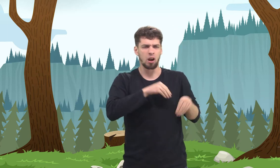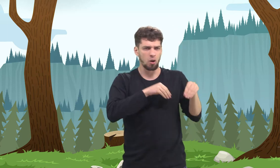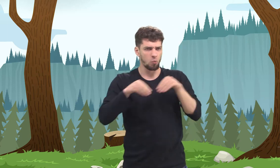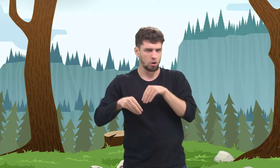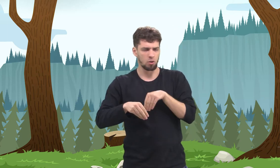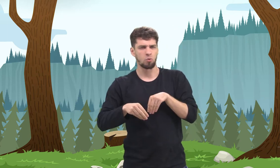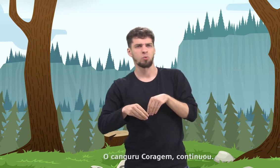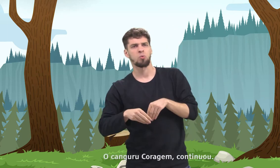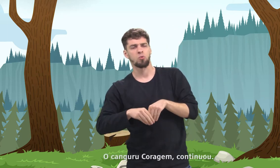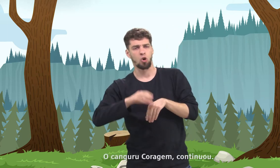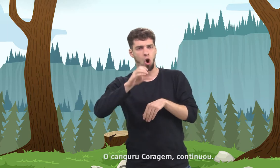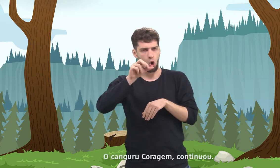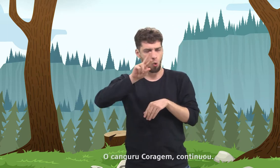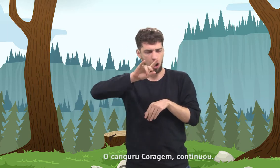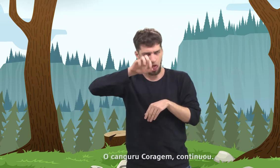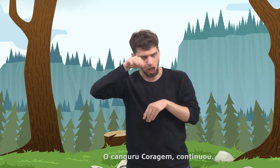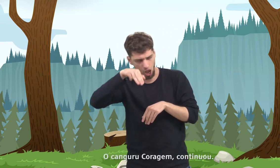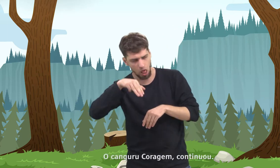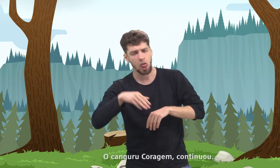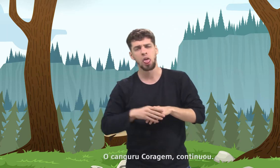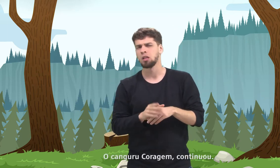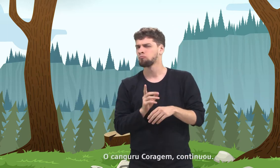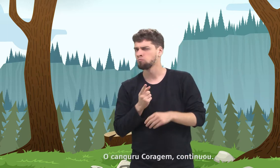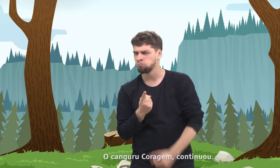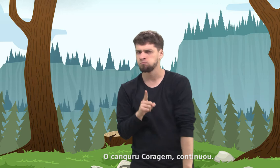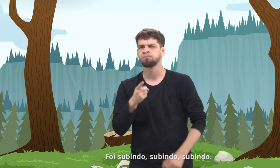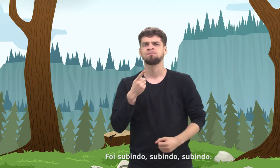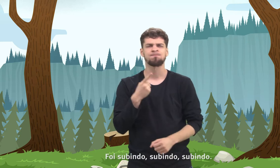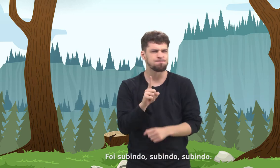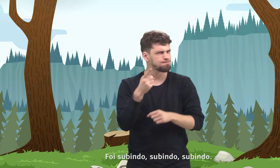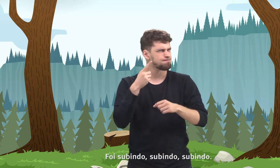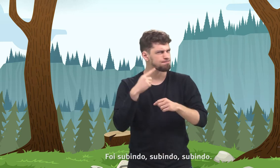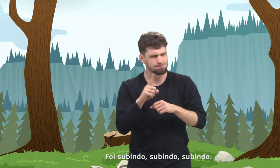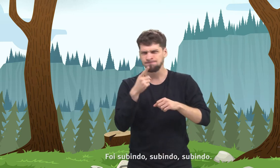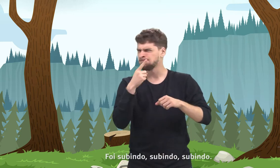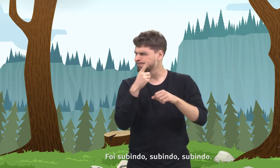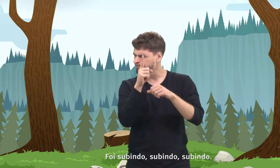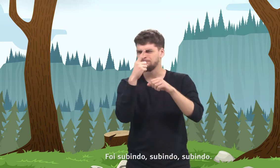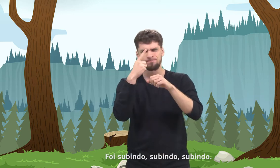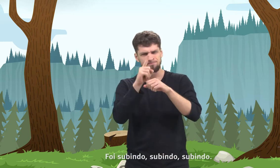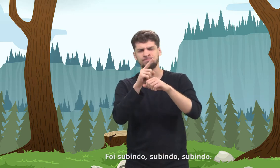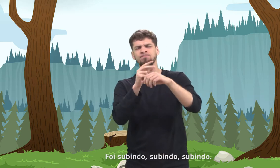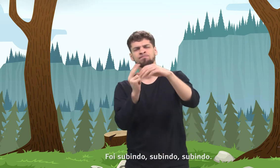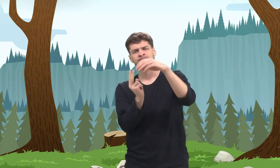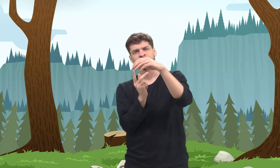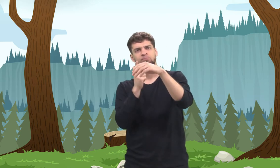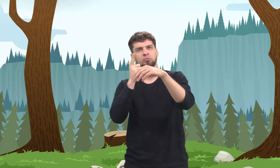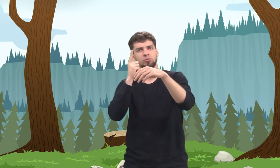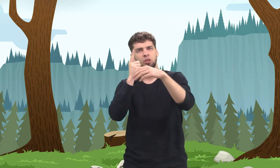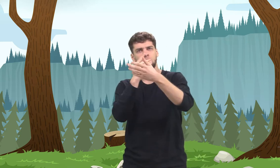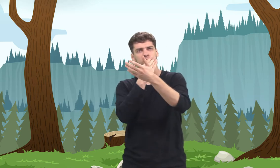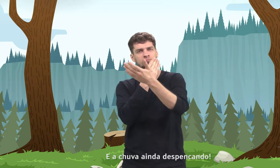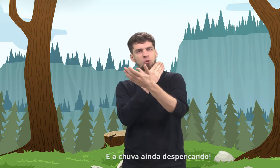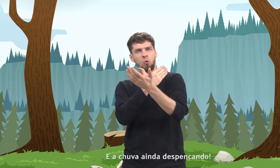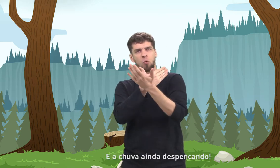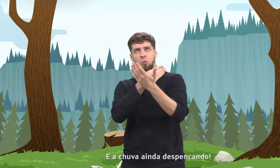o canguru coragem ele continuou subindo subindo subindo subindo ea chuva